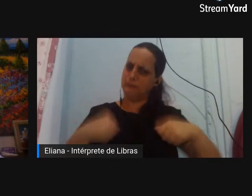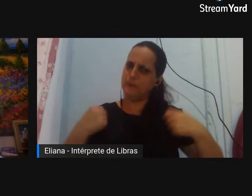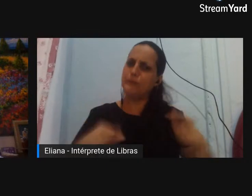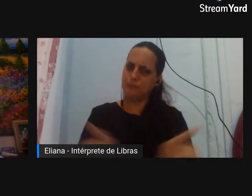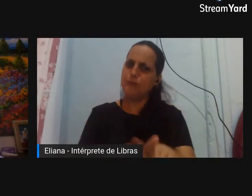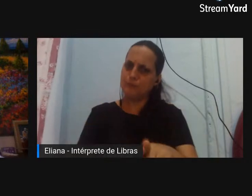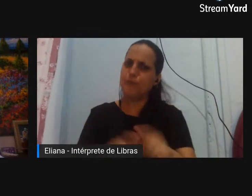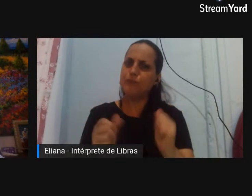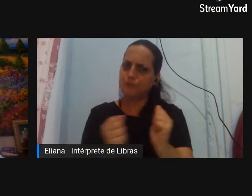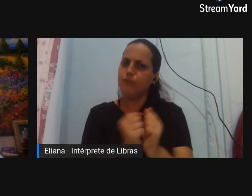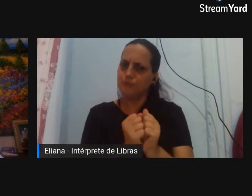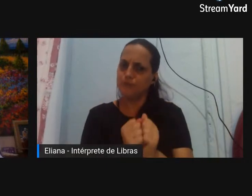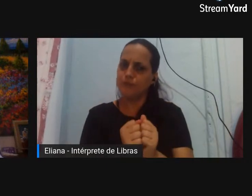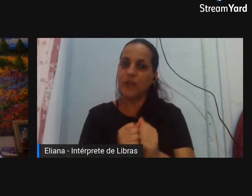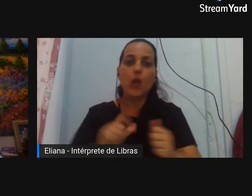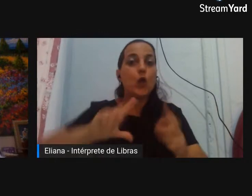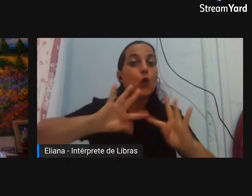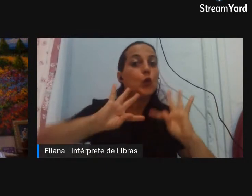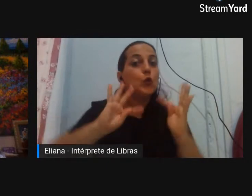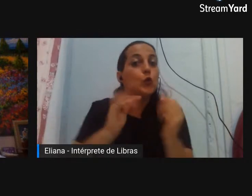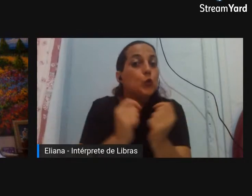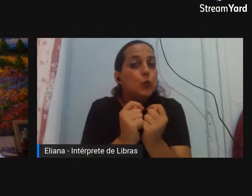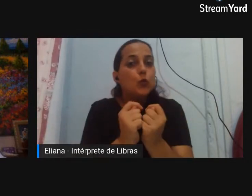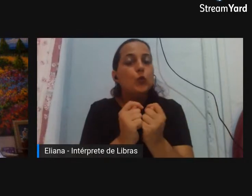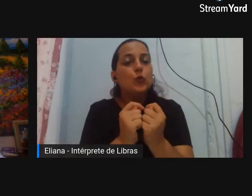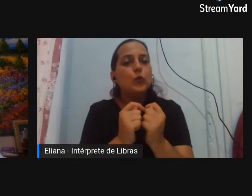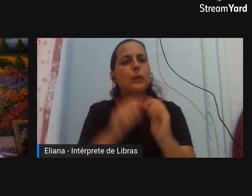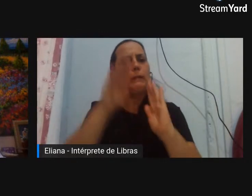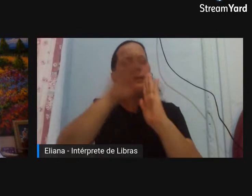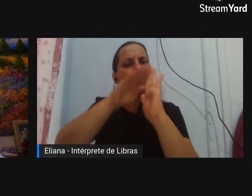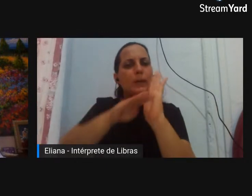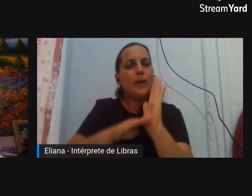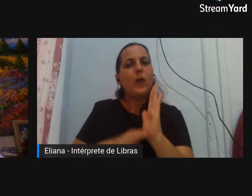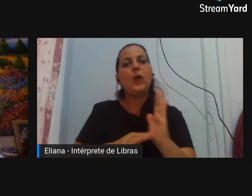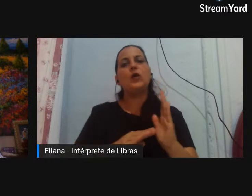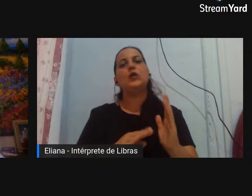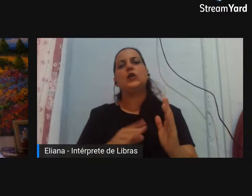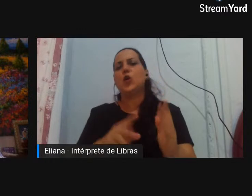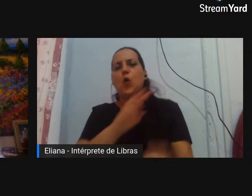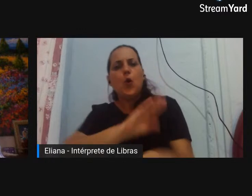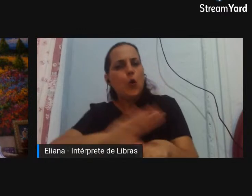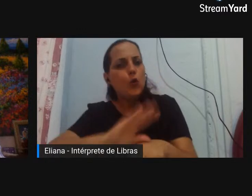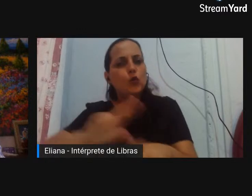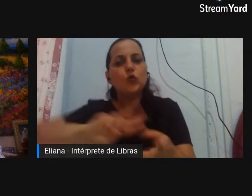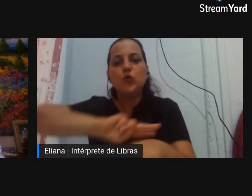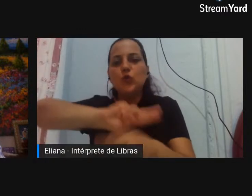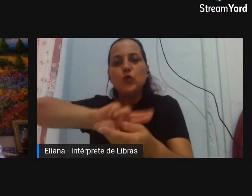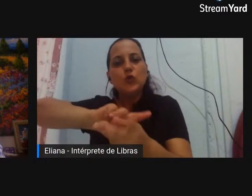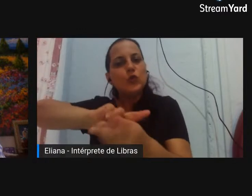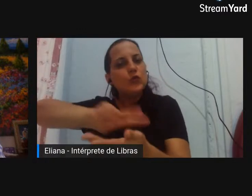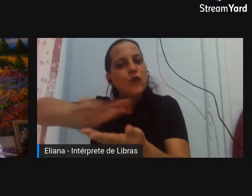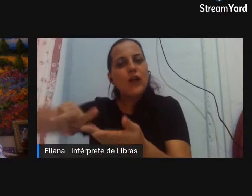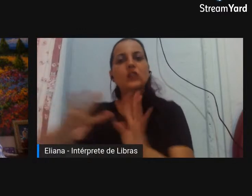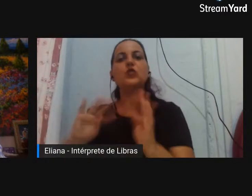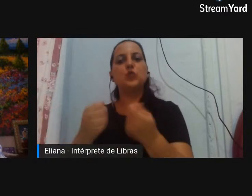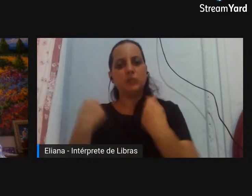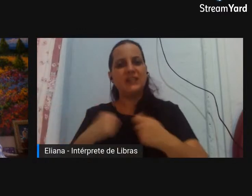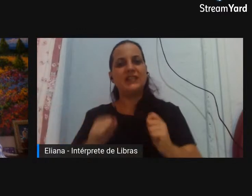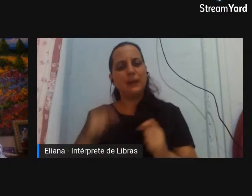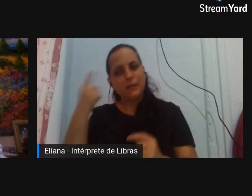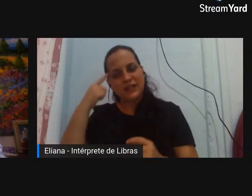presente em todos os níveis e modalidades. E essa formação humana